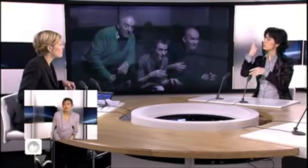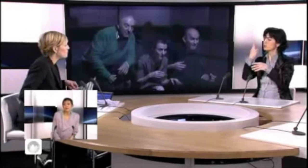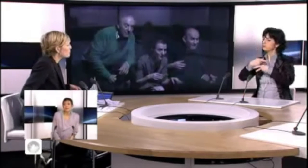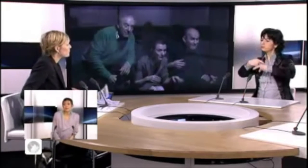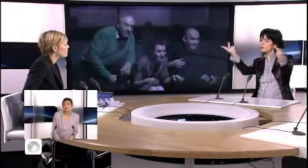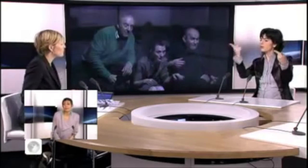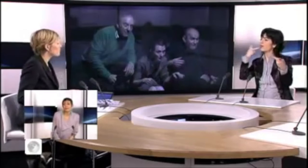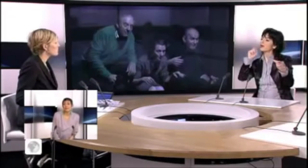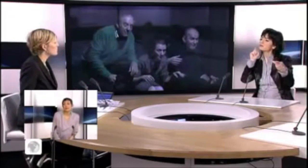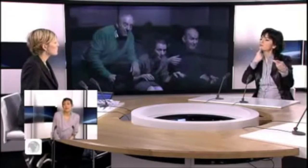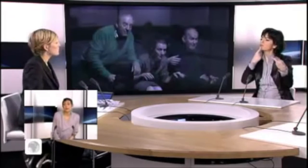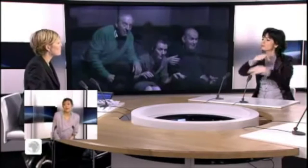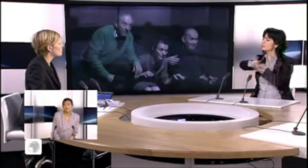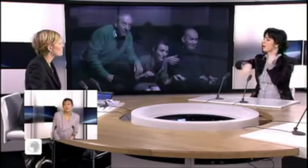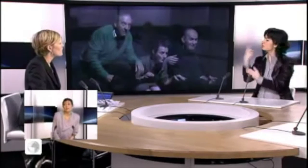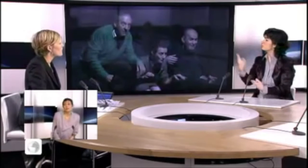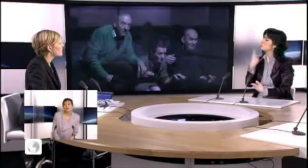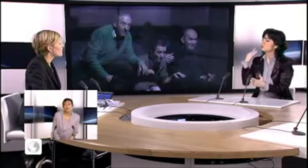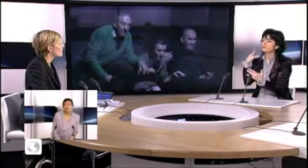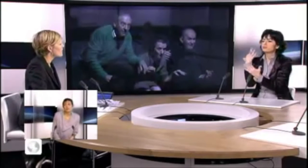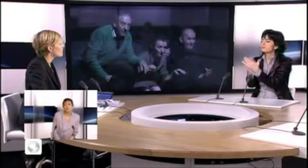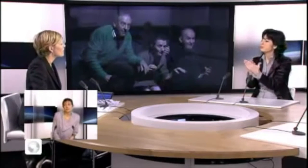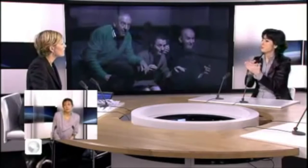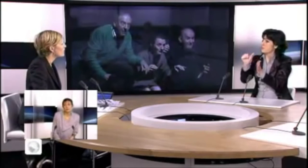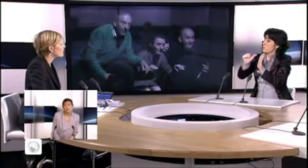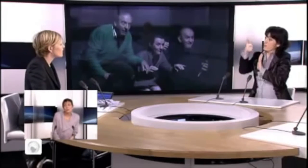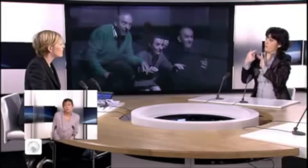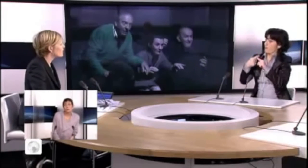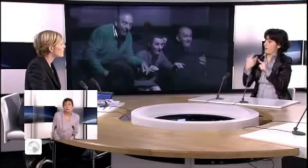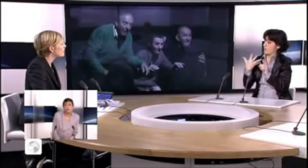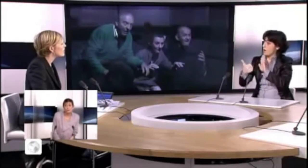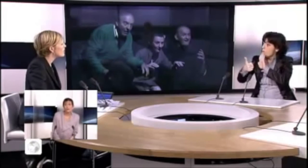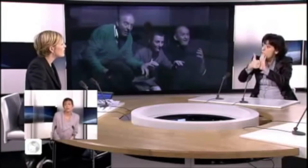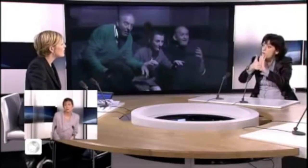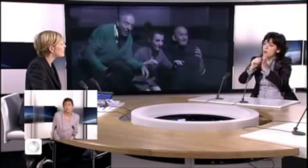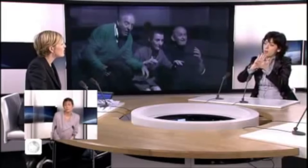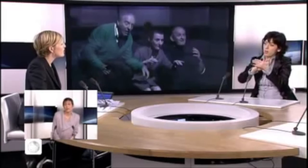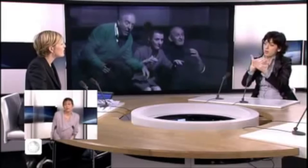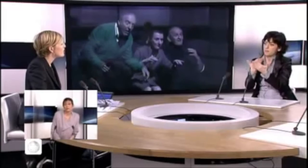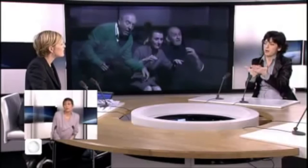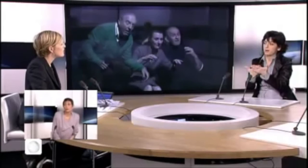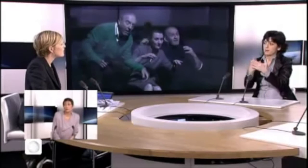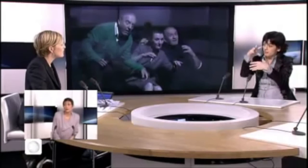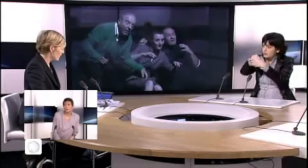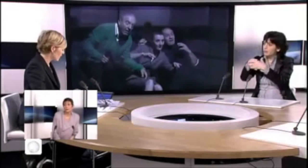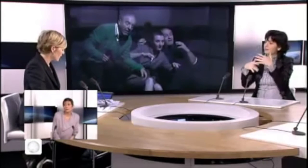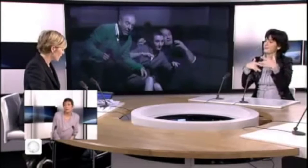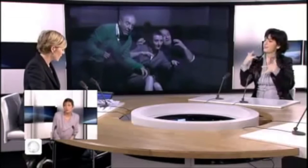nous mettons en scène un interprète. Bon, vous savez, nous nous adressons toujours à tous les publics, sourds et entendants. Donc, ce rôle de l'interprète, c'est donc la première fois